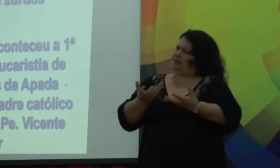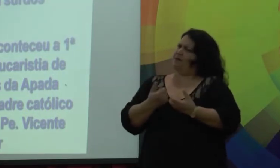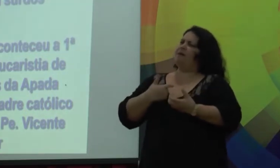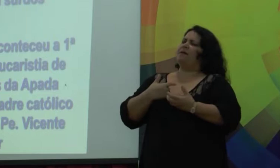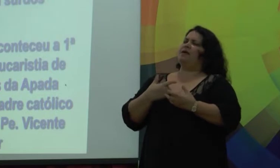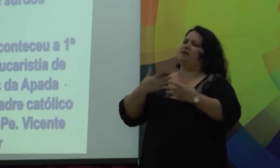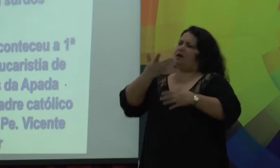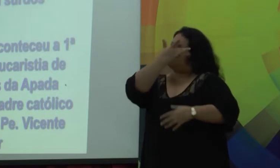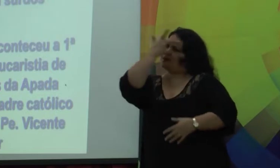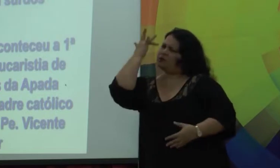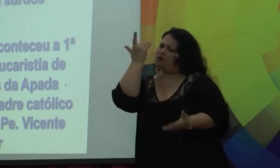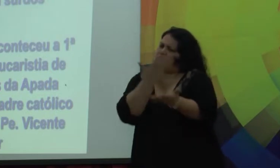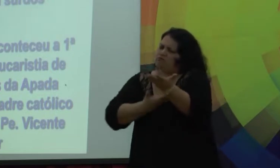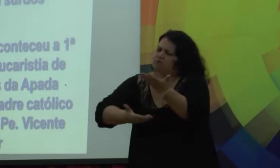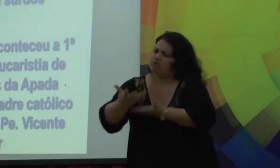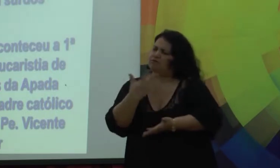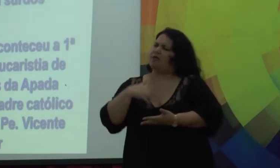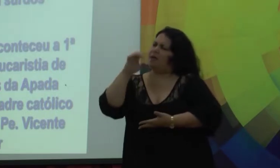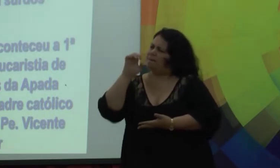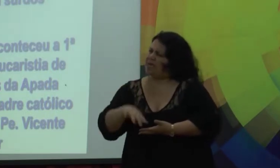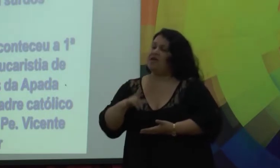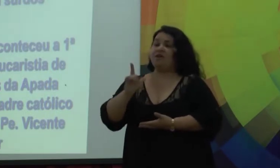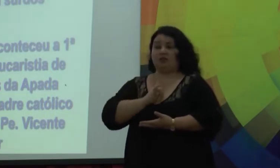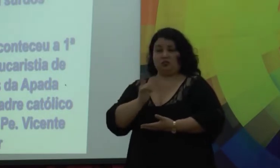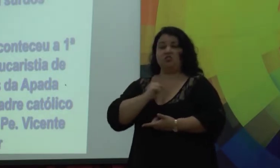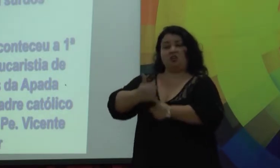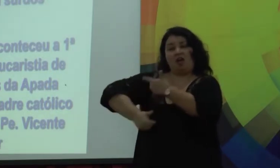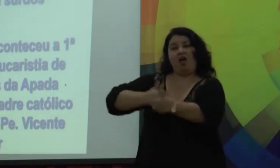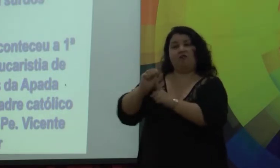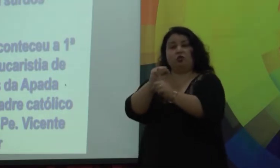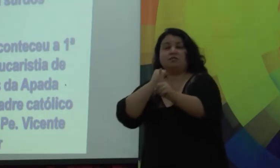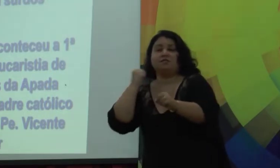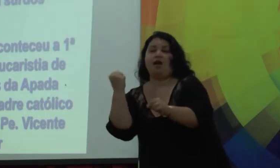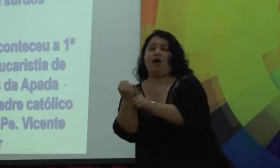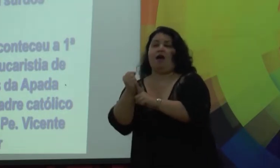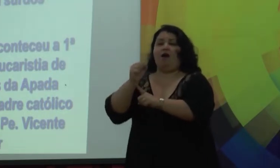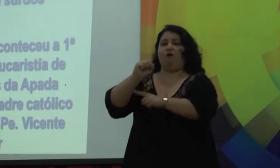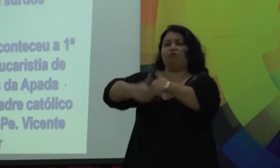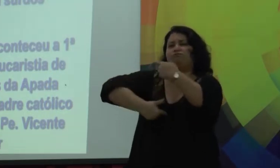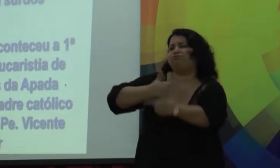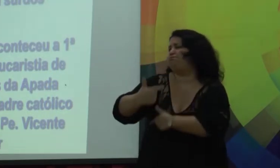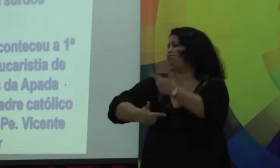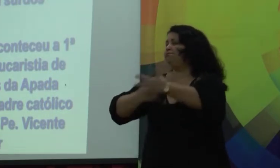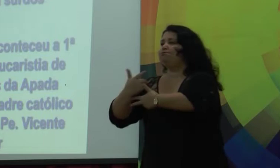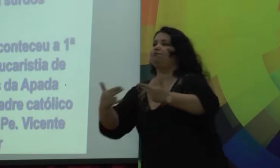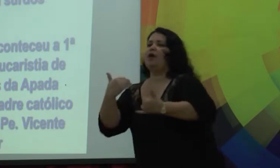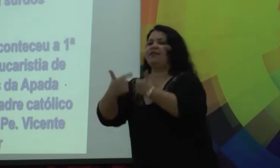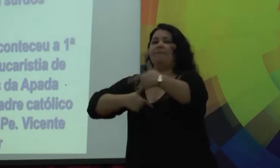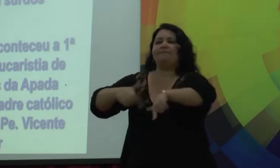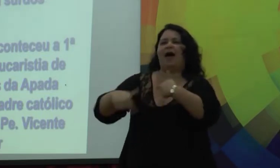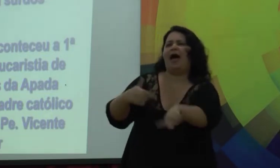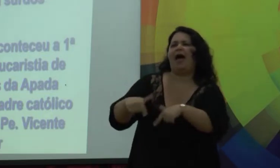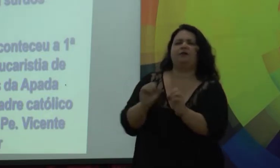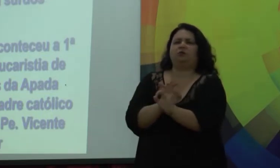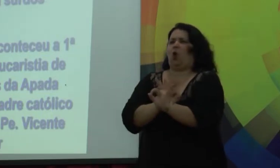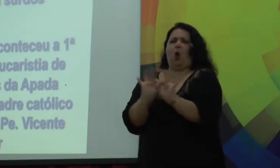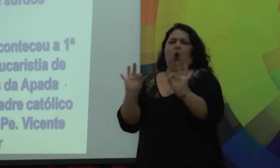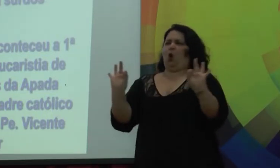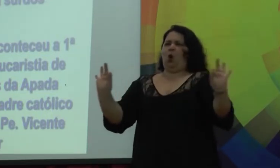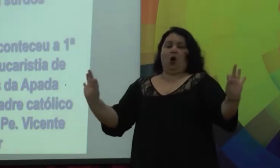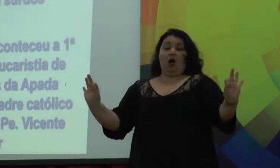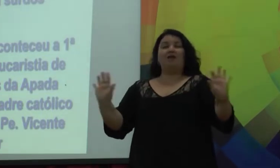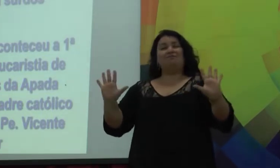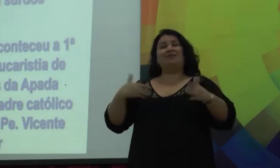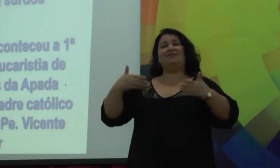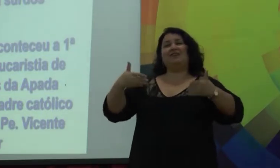tempo, tinham atividades sociais maravilhosas, religiosas, tarefas, trabalho maravilhoso. Mas ele